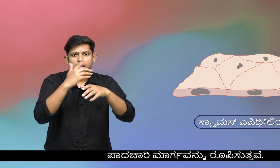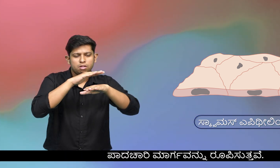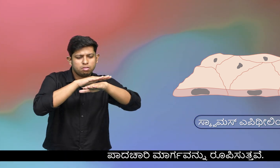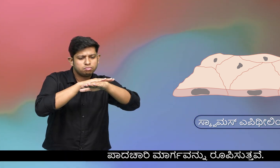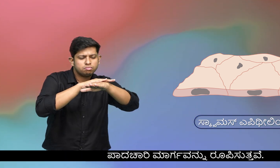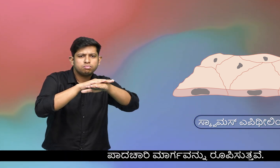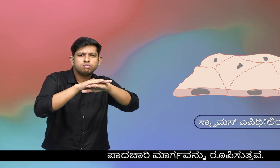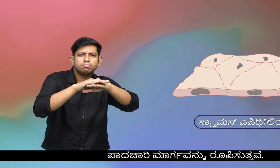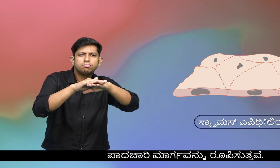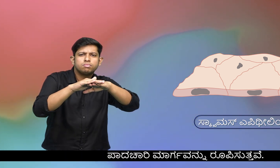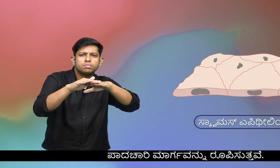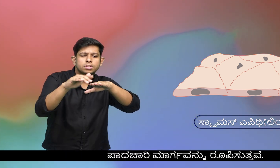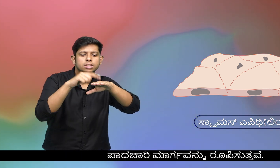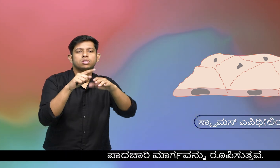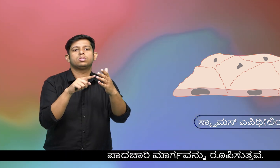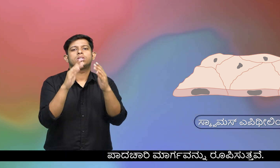ಪಾದಚಾರಿ ಮಾರ್ಗವನ್ನು ರೂಪಿಸುತ್ತವೆ.